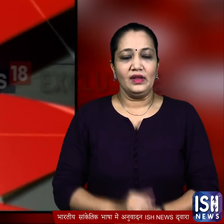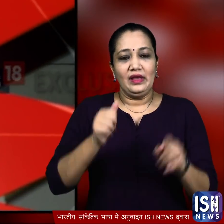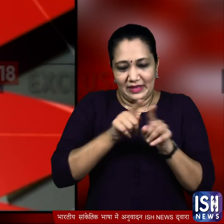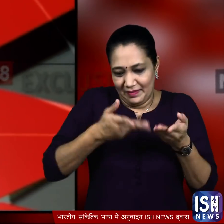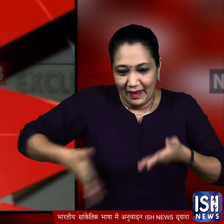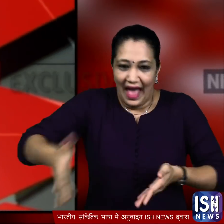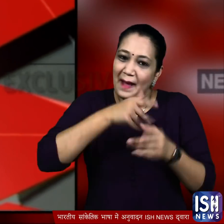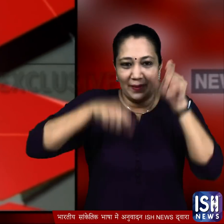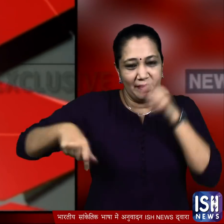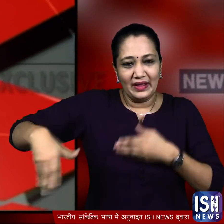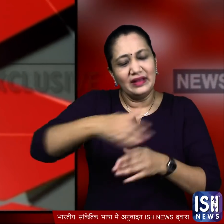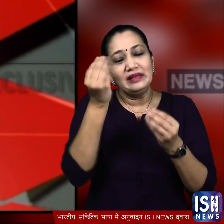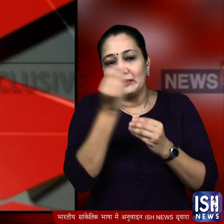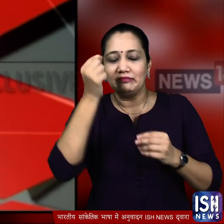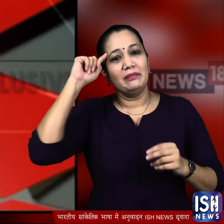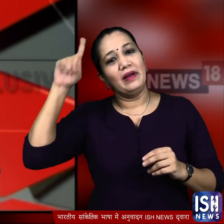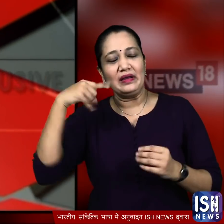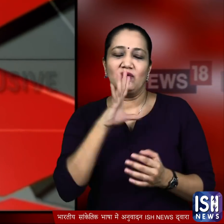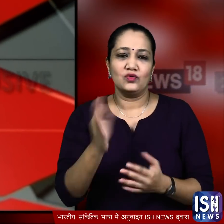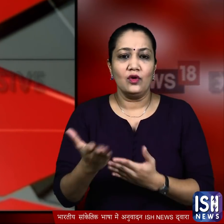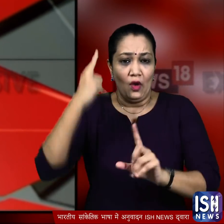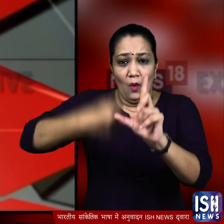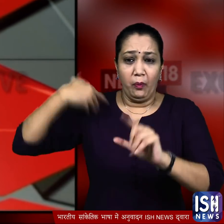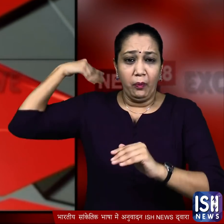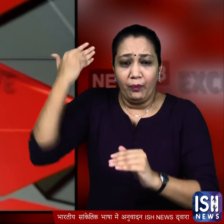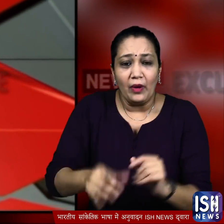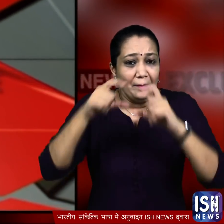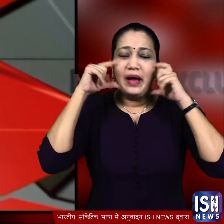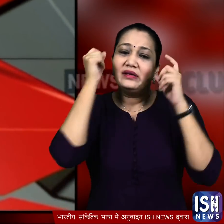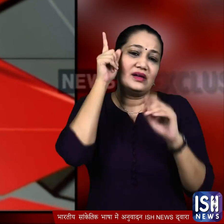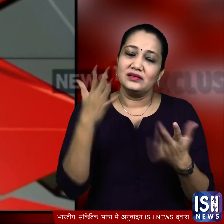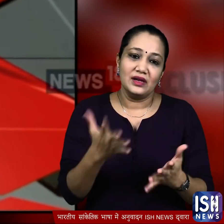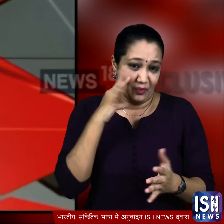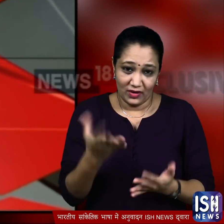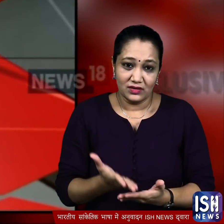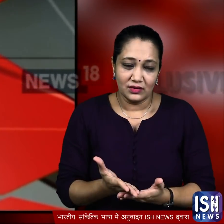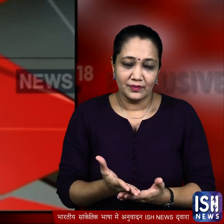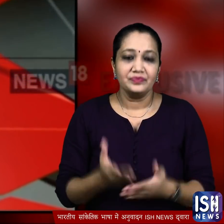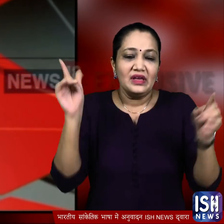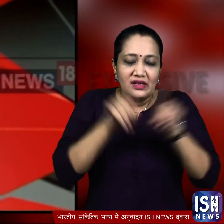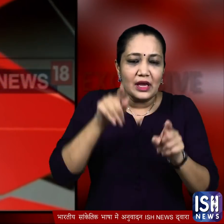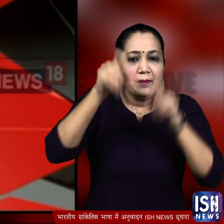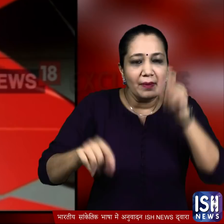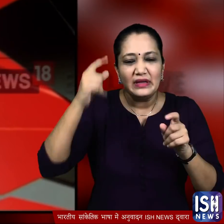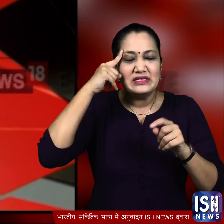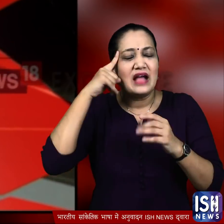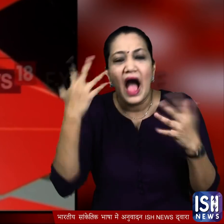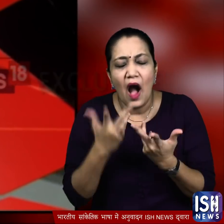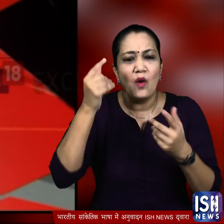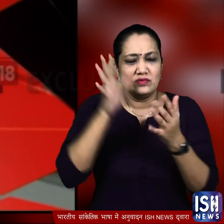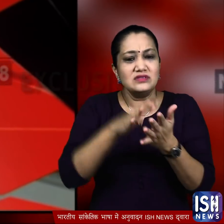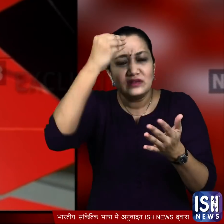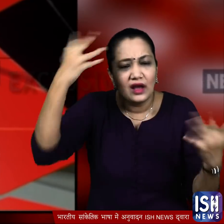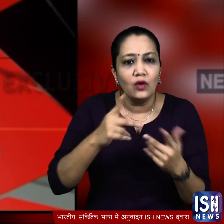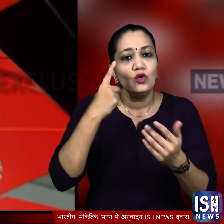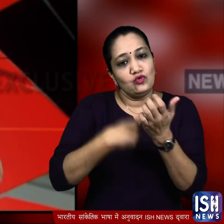कि हमारे आपके बीच ऐसे सनकी अब भी हैं जिन्हें साल भर में मास्क की अहमियत समझ में नहीं आई है। ऐसे ही लोगों के होश ठिकाने